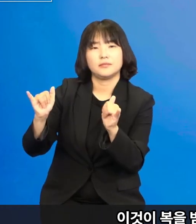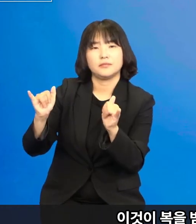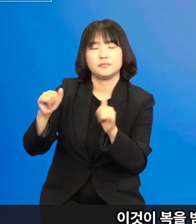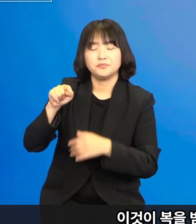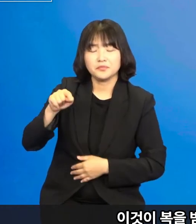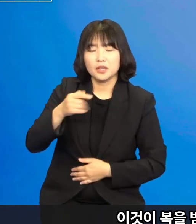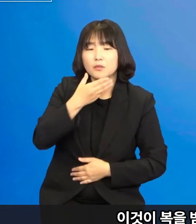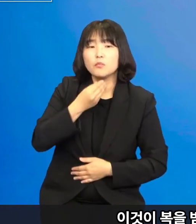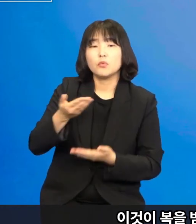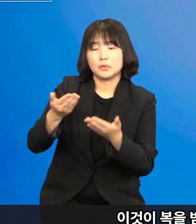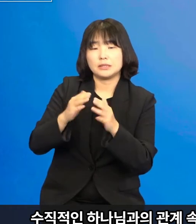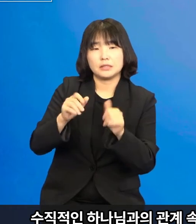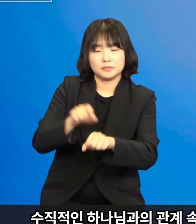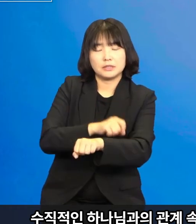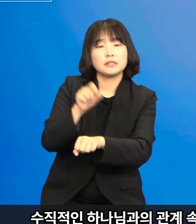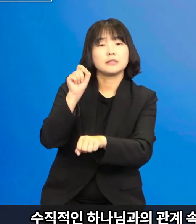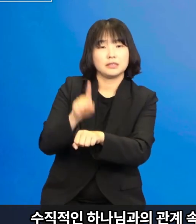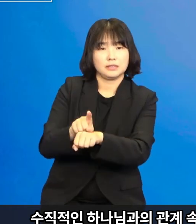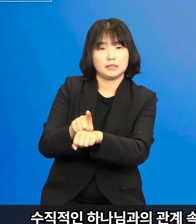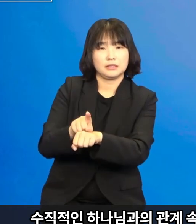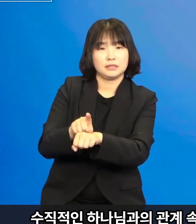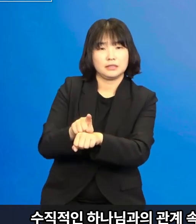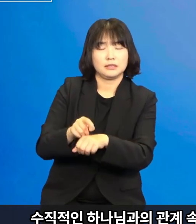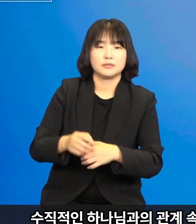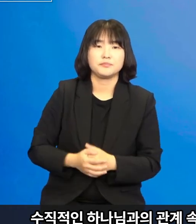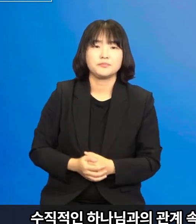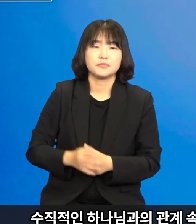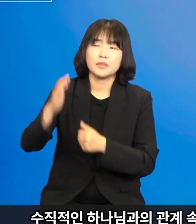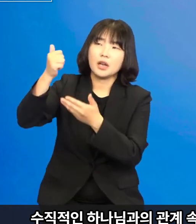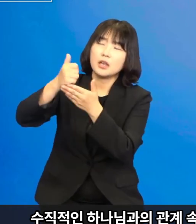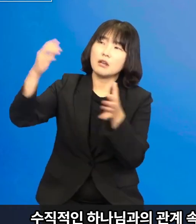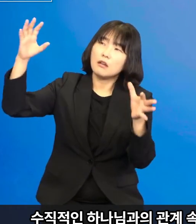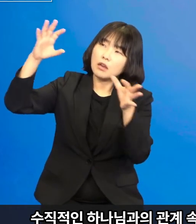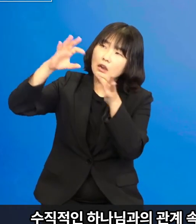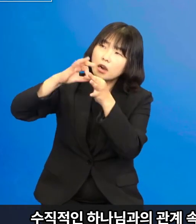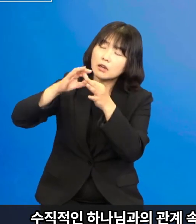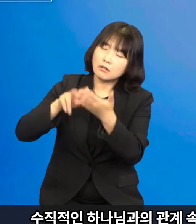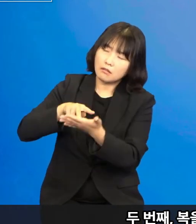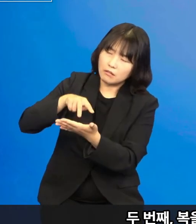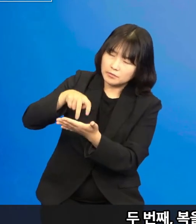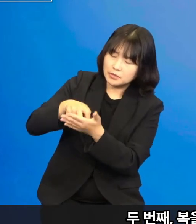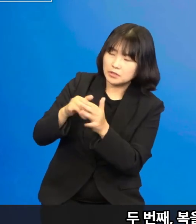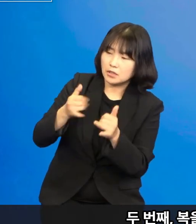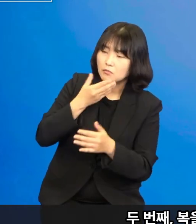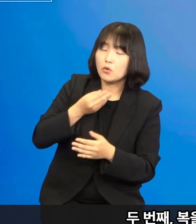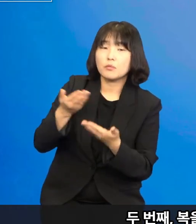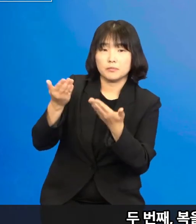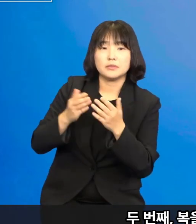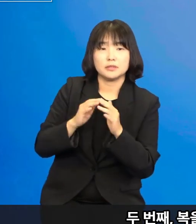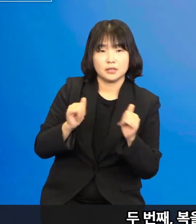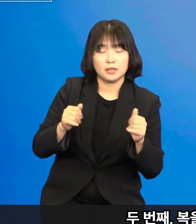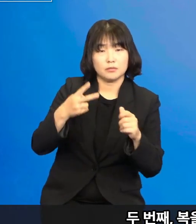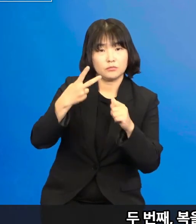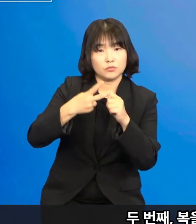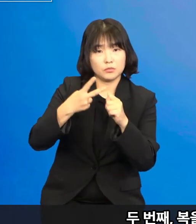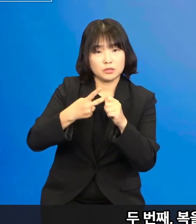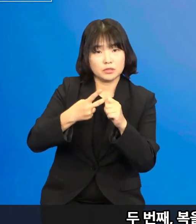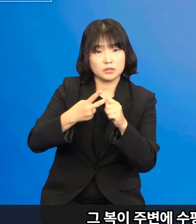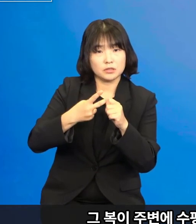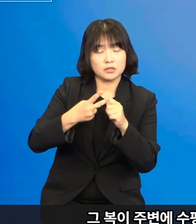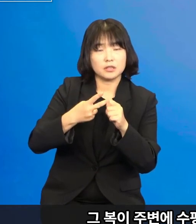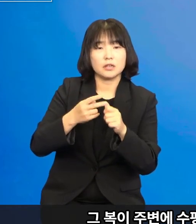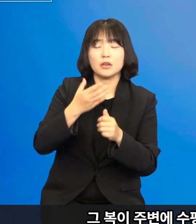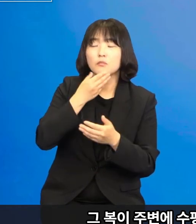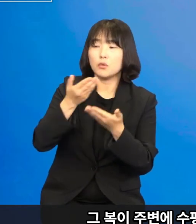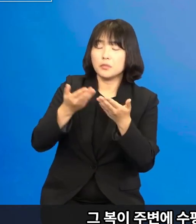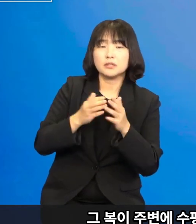받은 사람의 특징입니다. 수직적인 하나님과의 관계 속에서 엎드린 자가 복을 받은 사람이고, 두 번째, 복을 받은 사람은 반드시